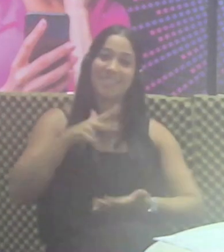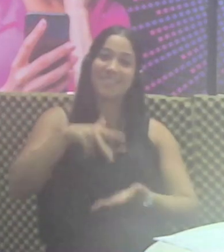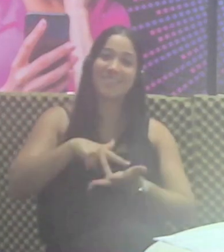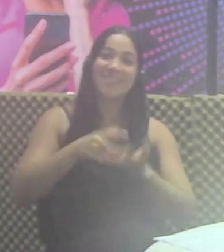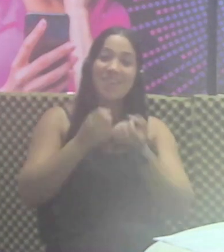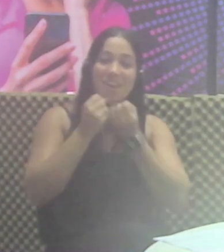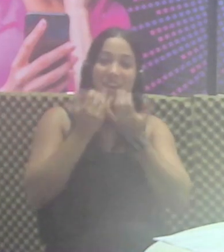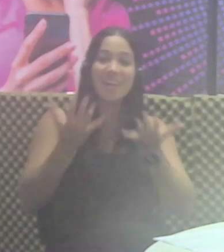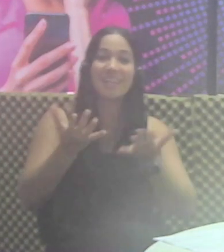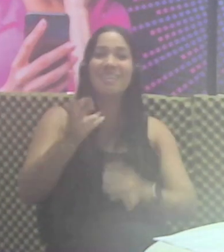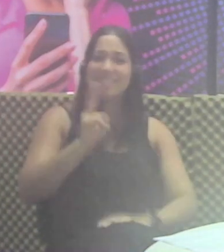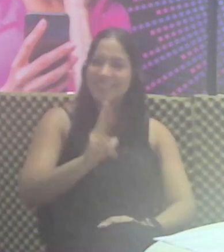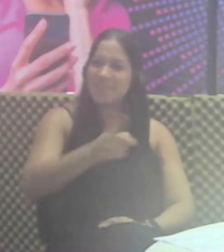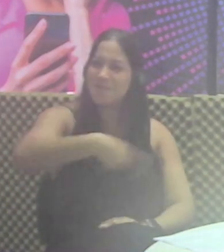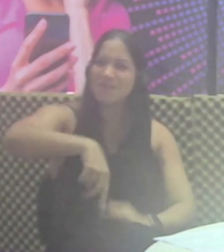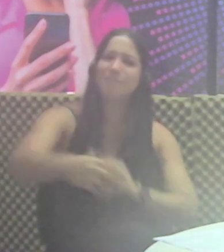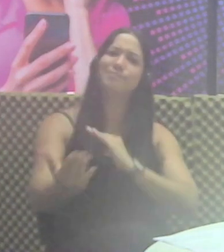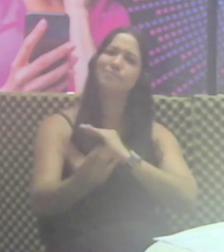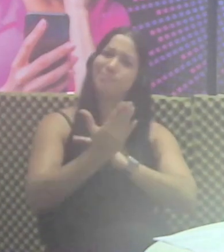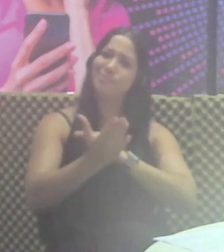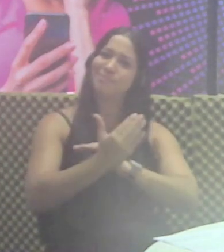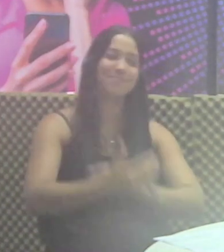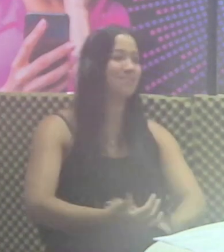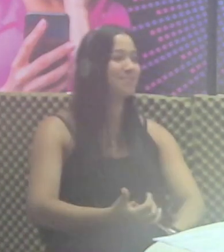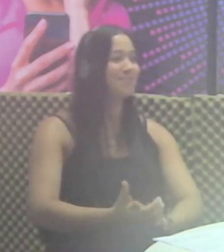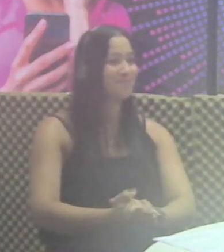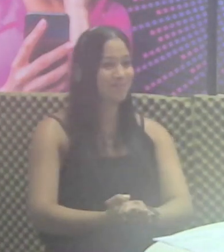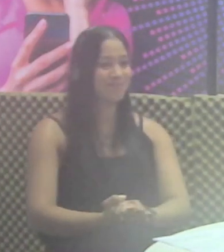contamos, sim, sempre com a ajuda social.